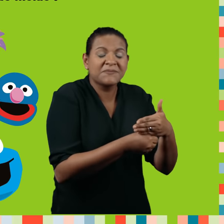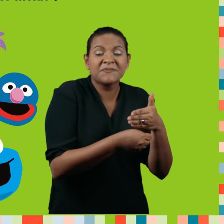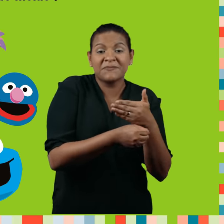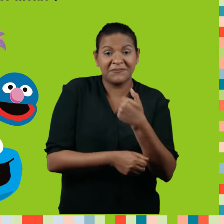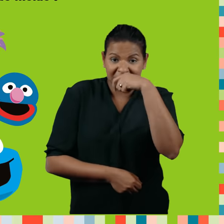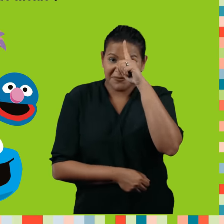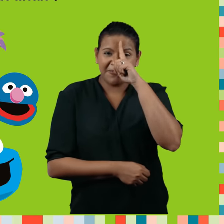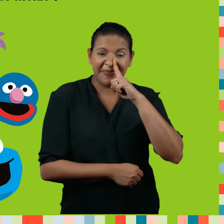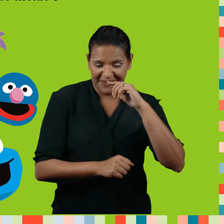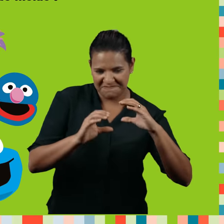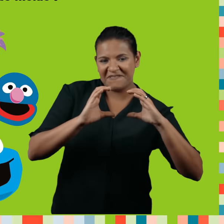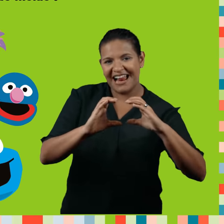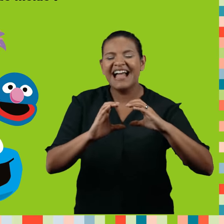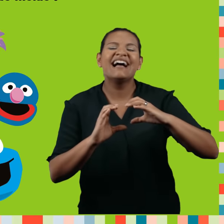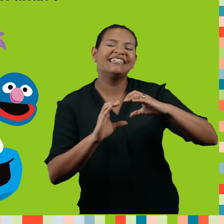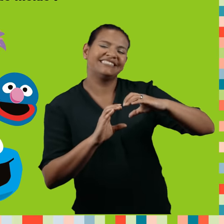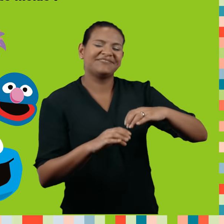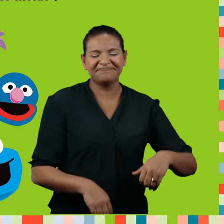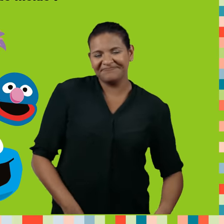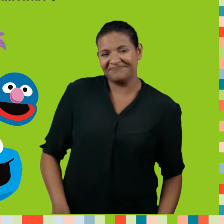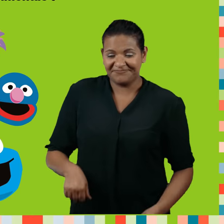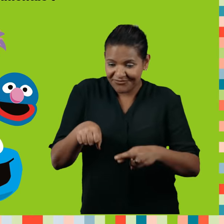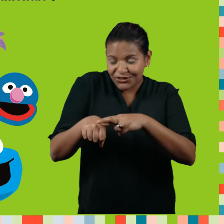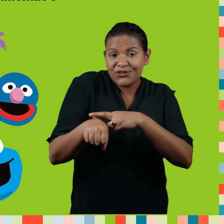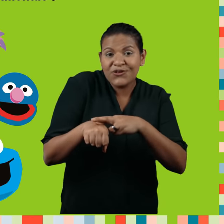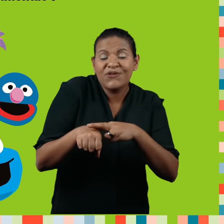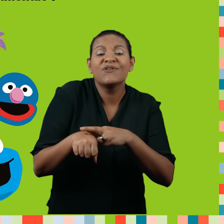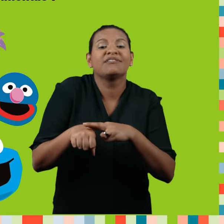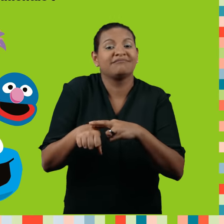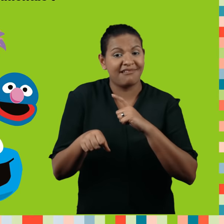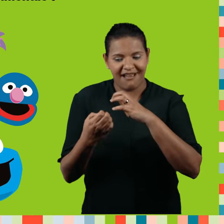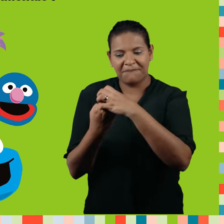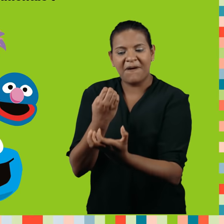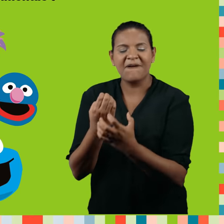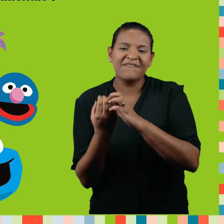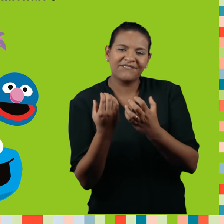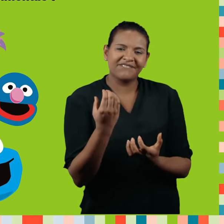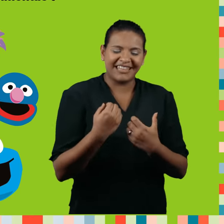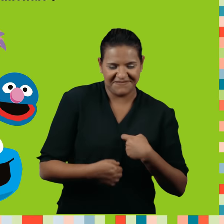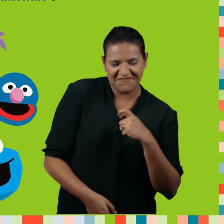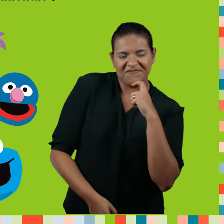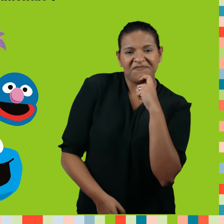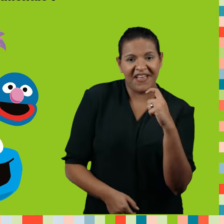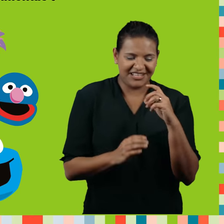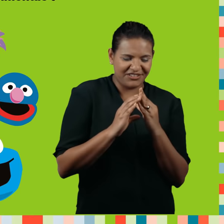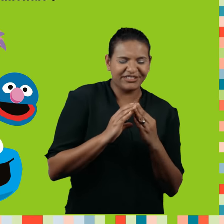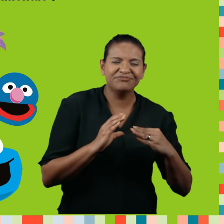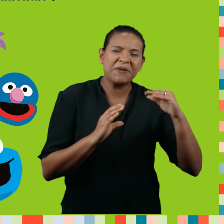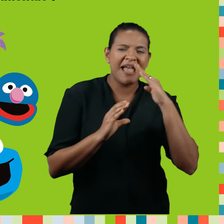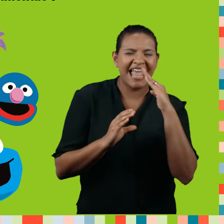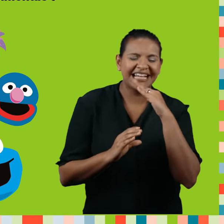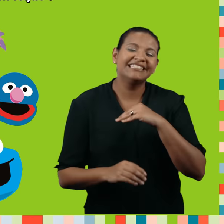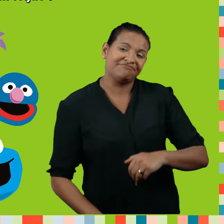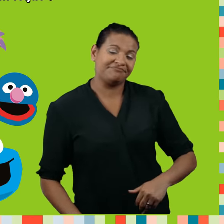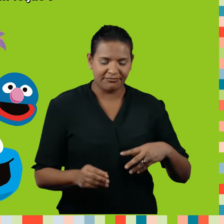tomate. O amarelo do melão. O roxinho do repolho. O verde do pimentão.